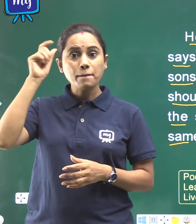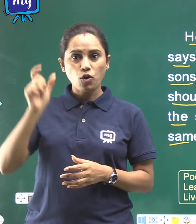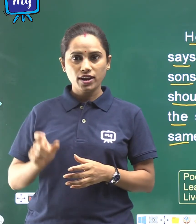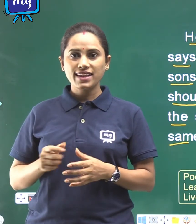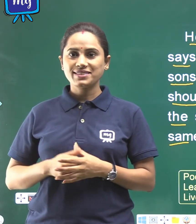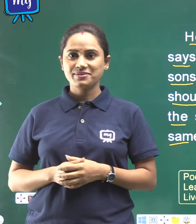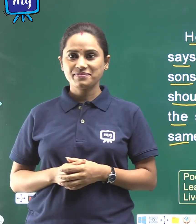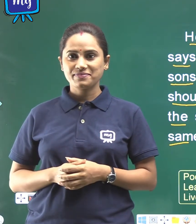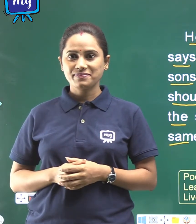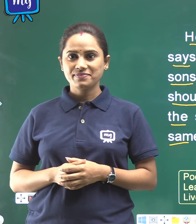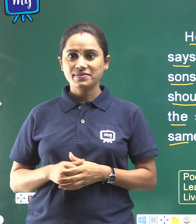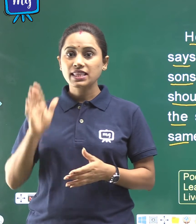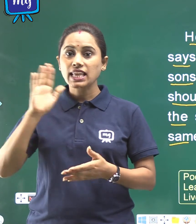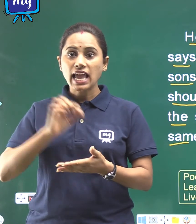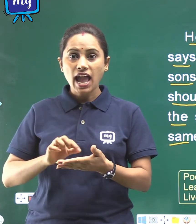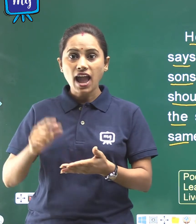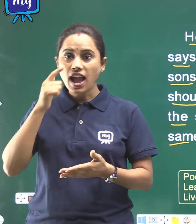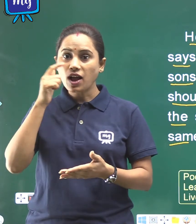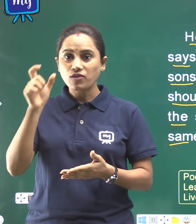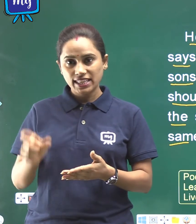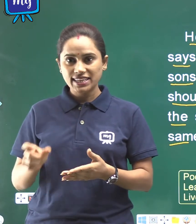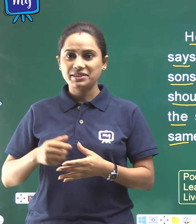poetess, कवित्री.